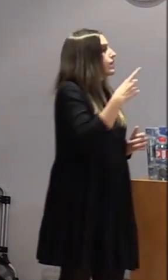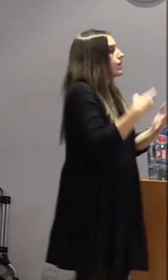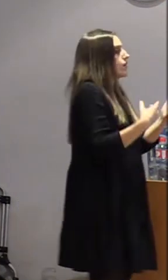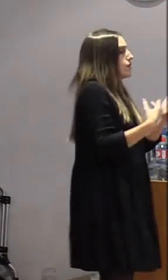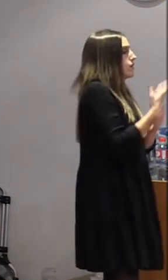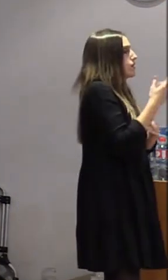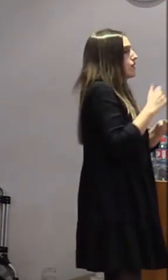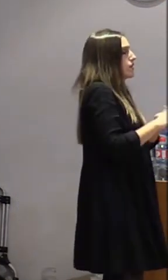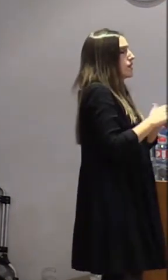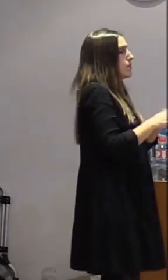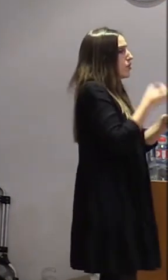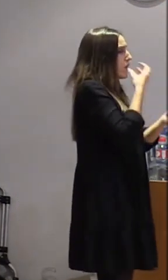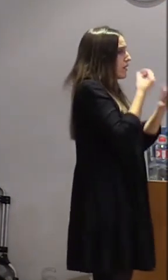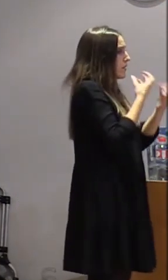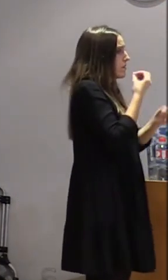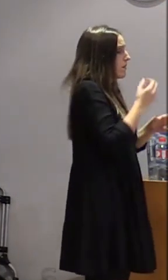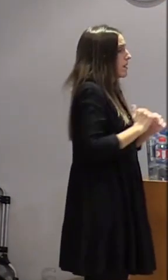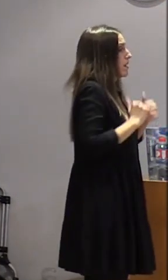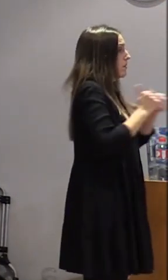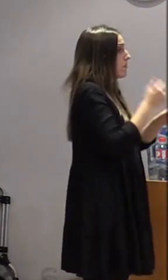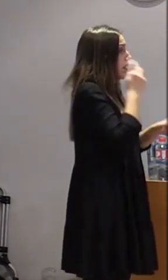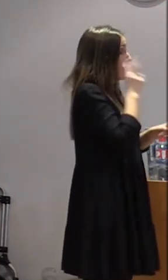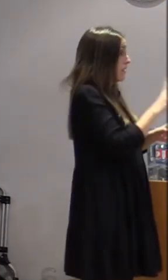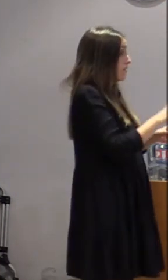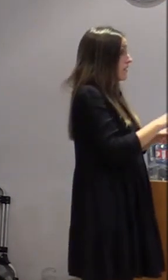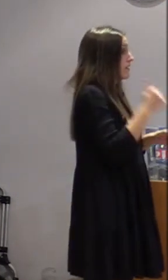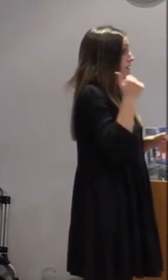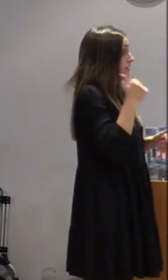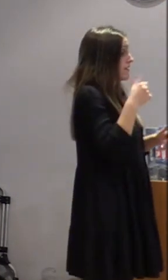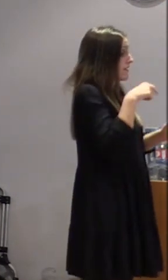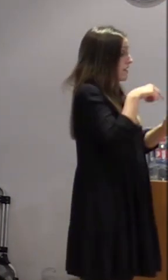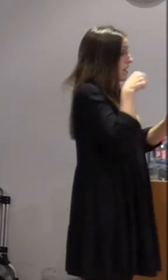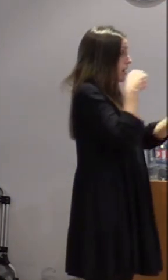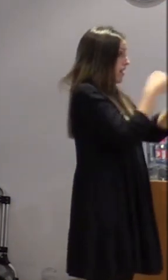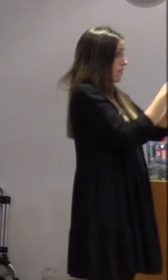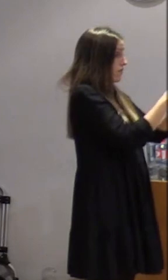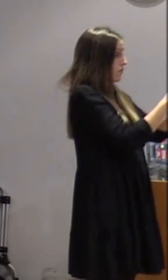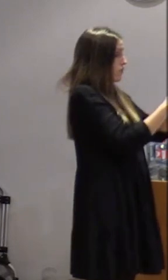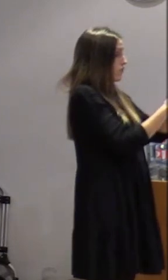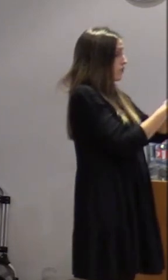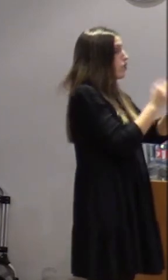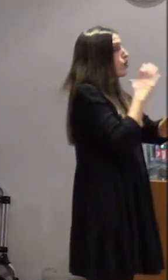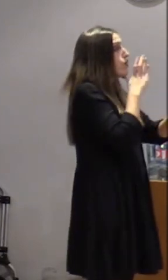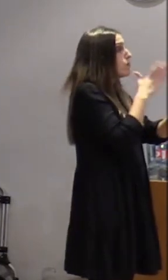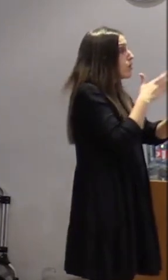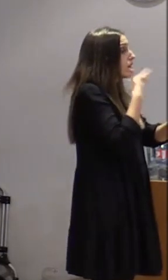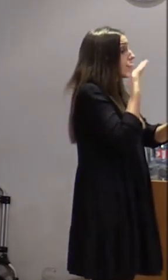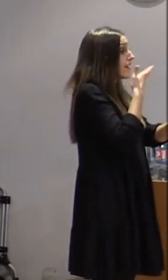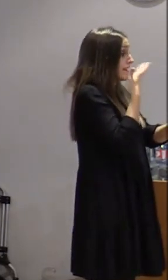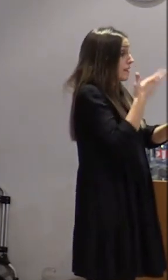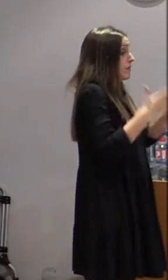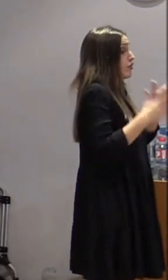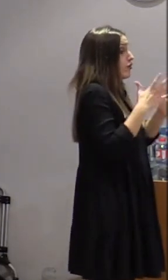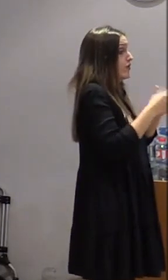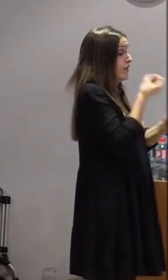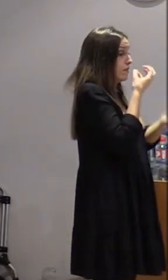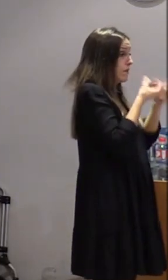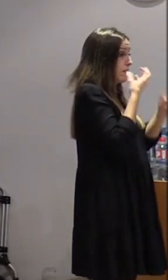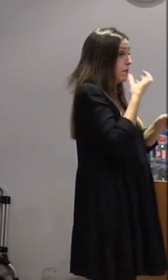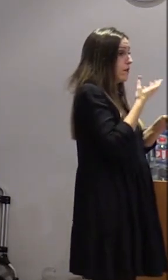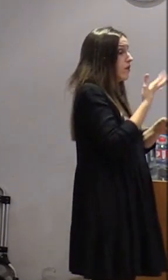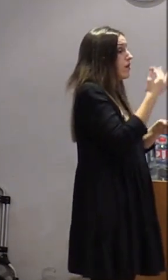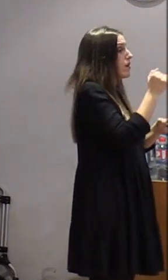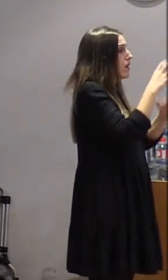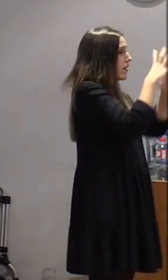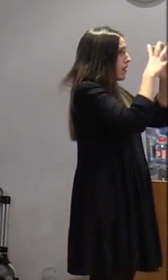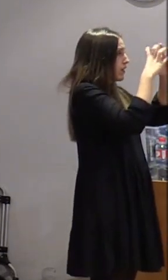de primavera, pues se empieza a observar, y allí al fondo, pues por el calentamiento que hay en primavera, empiezan a crecer